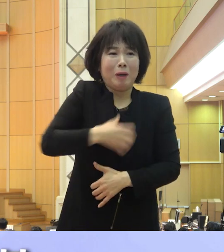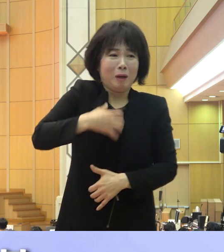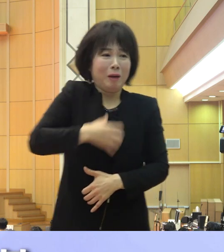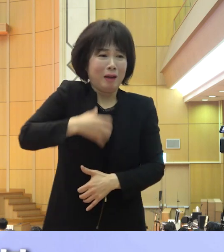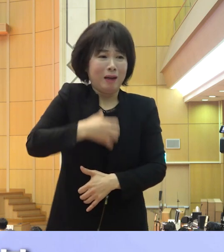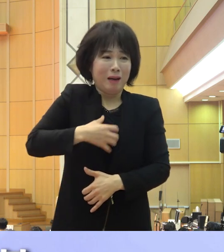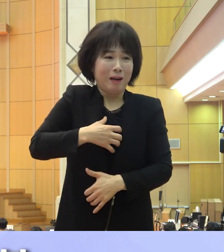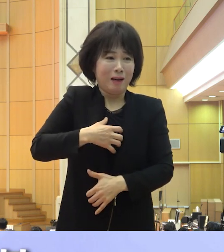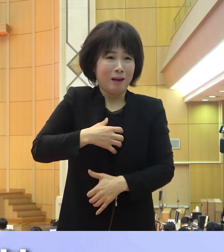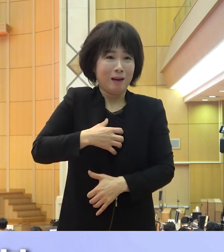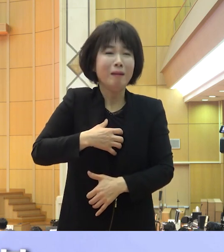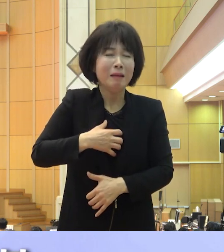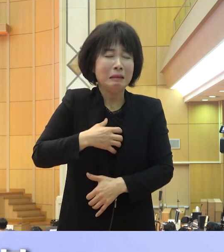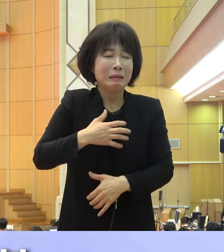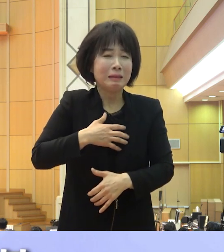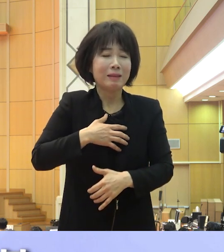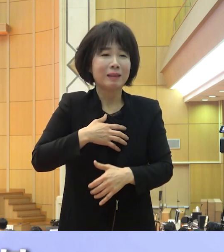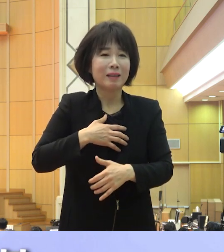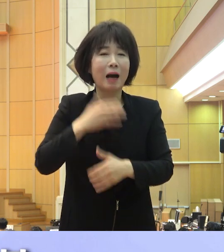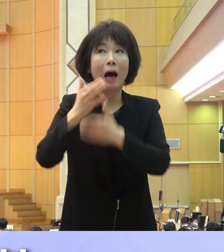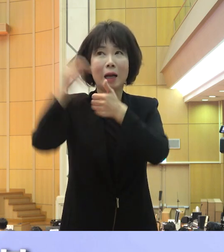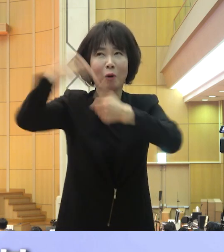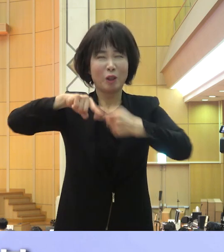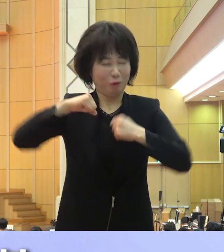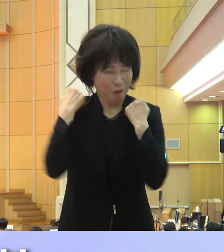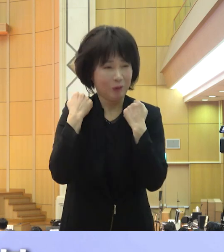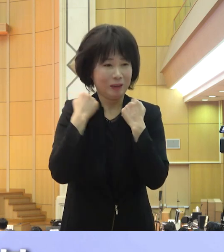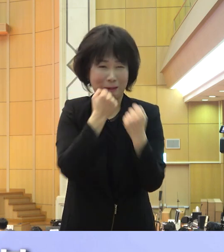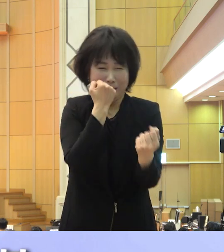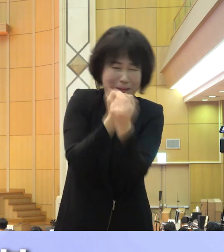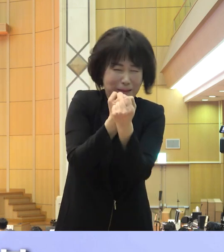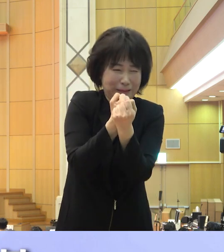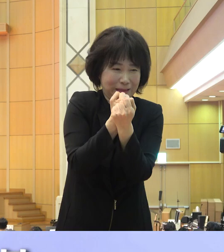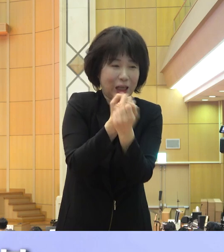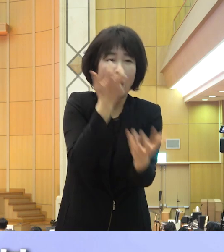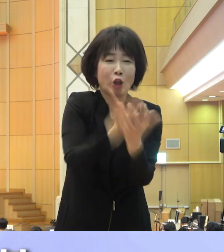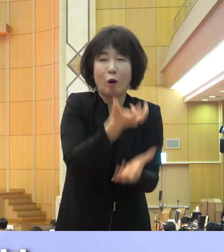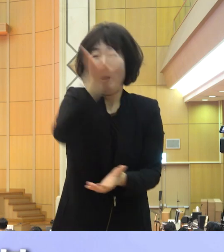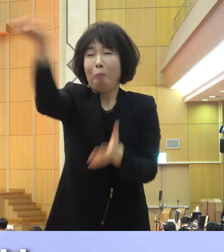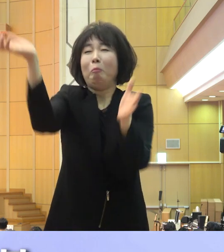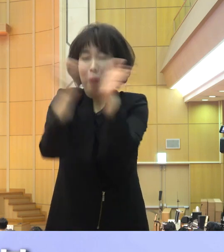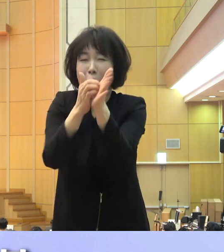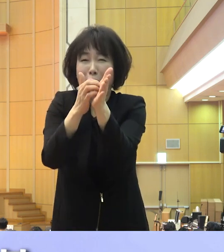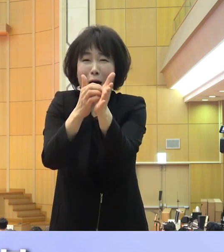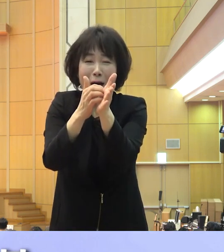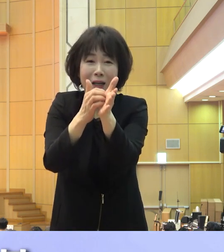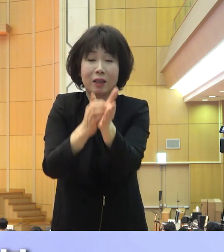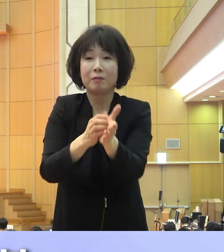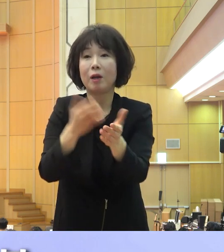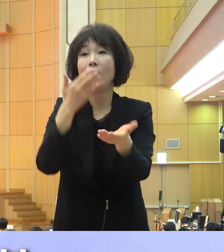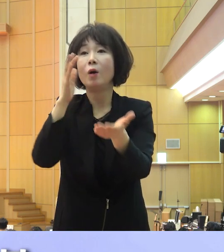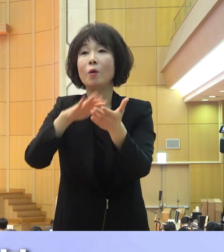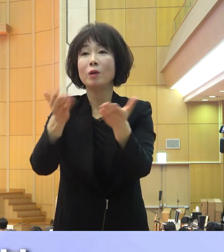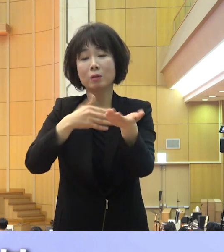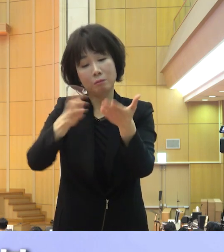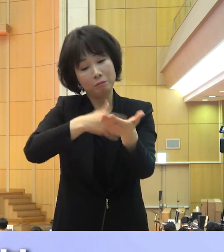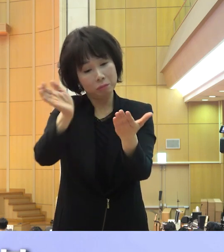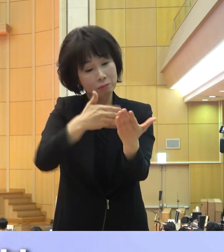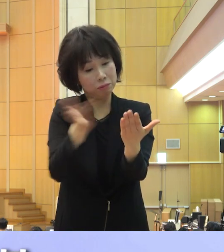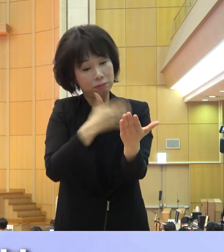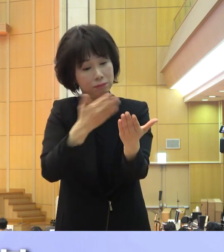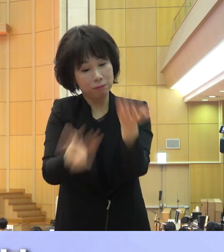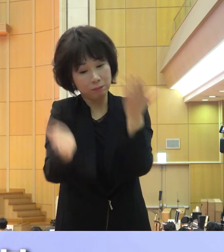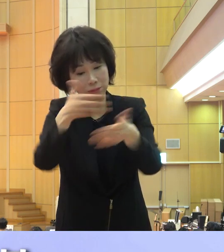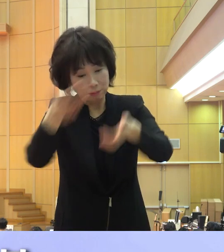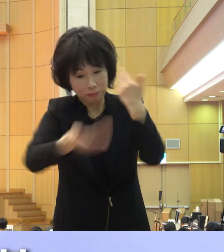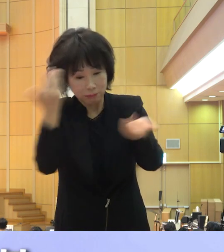졸업증명서 없는 사람은 아예 서류를 안 냈어. 이 사람은 딱 냈어. 그러니까 회사에서도 언론사 회사에서도 졸업증명에